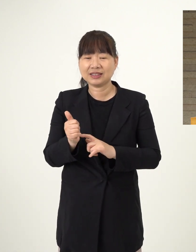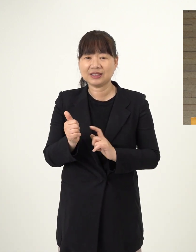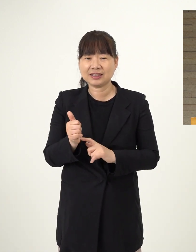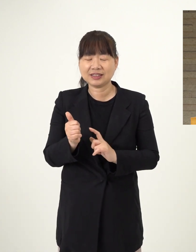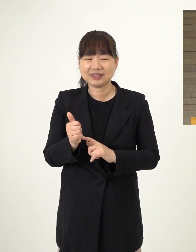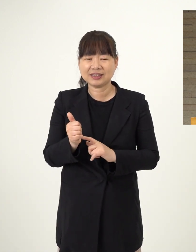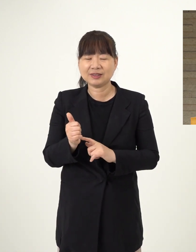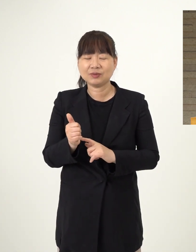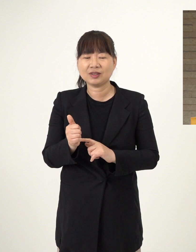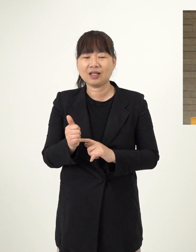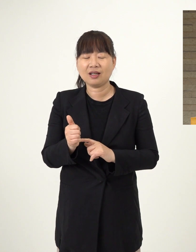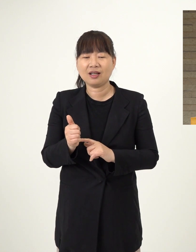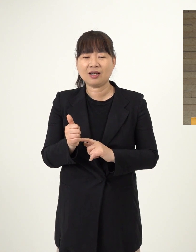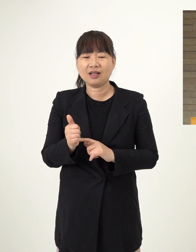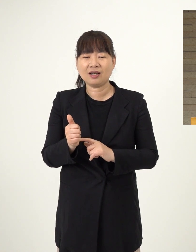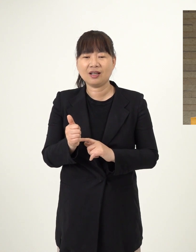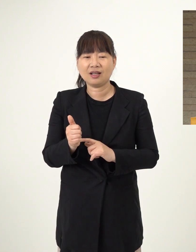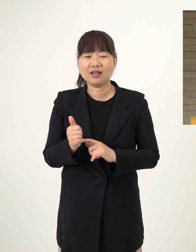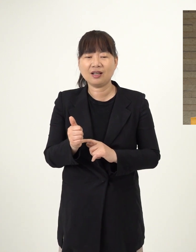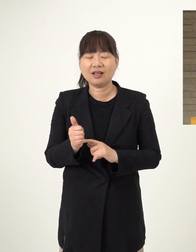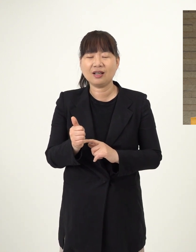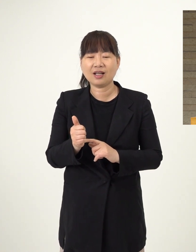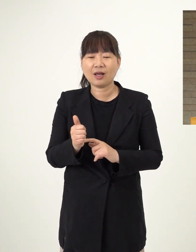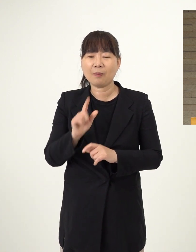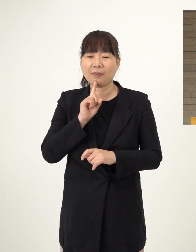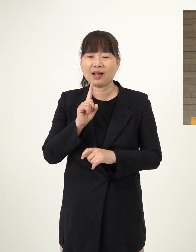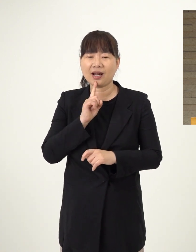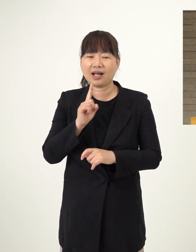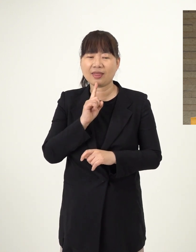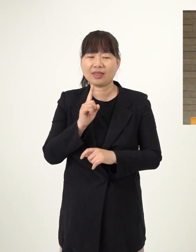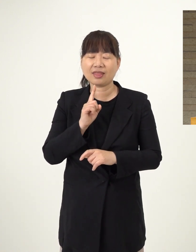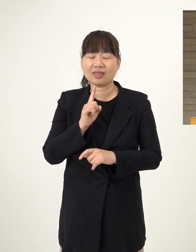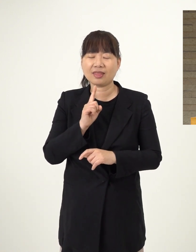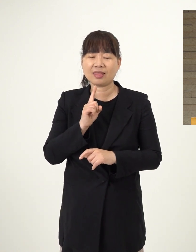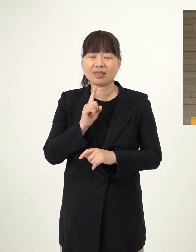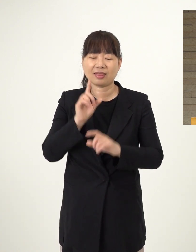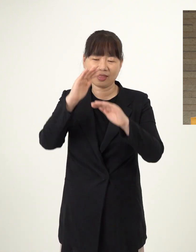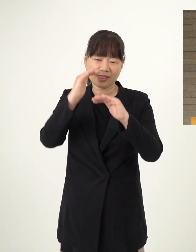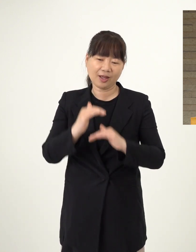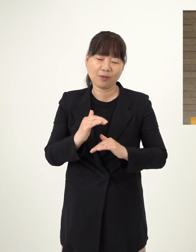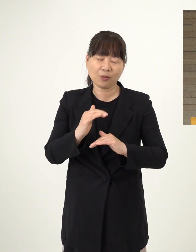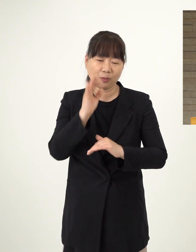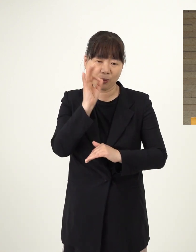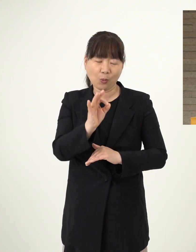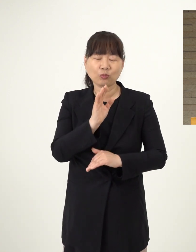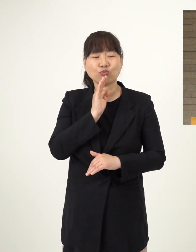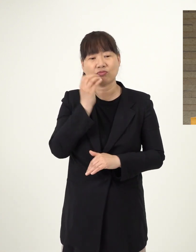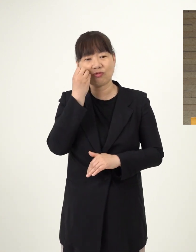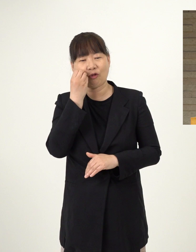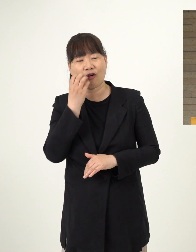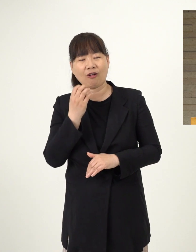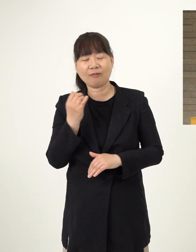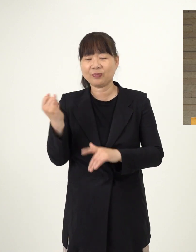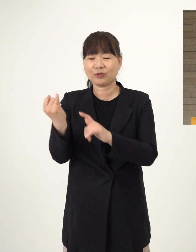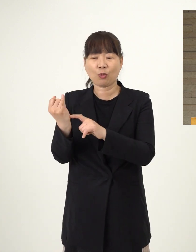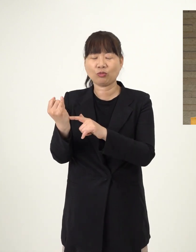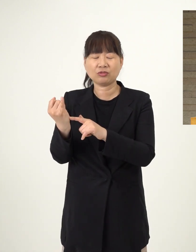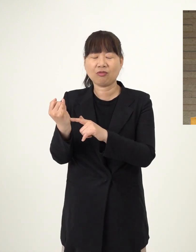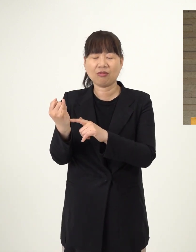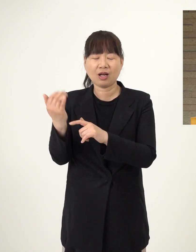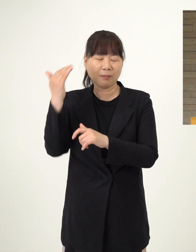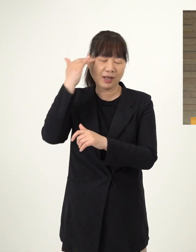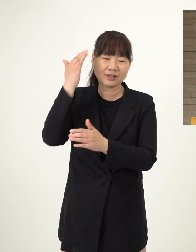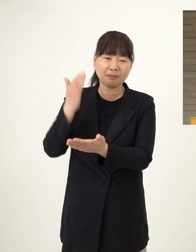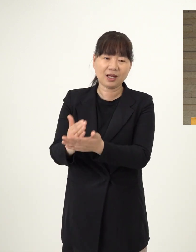현장을 향한 평가였습니다. 그 여인을 가만히 두라. 저 여인은 내게 무슨 일을